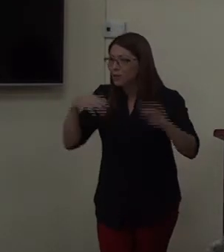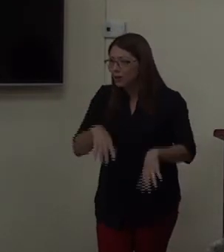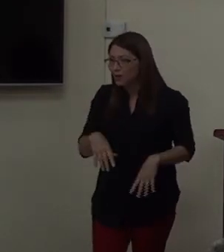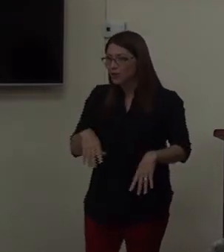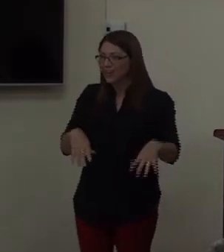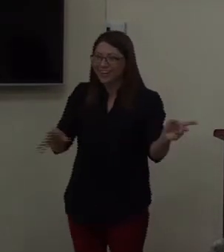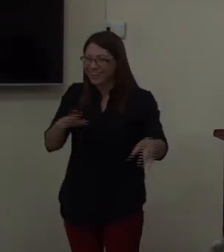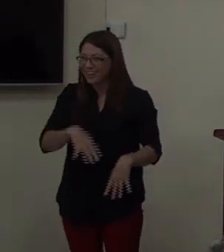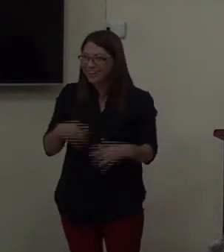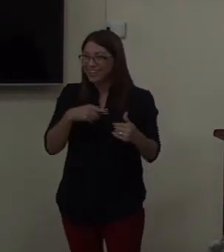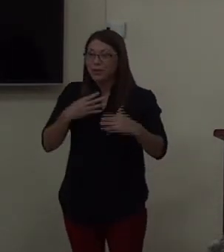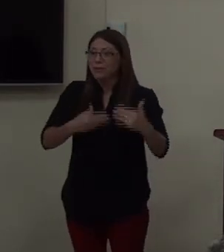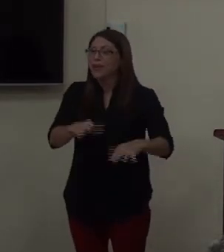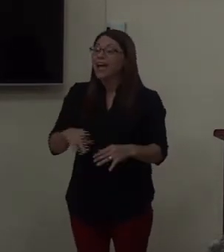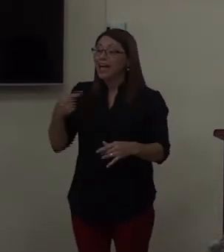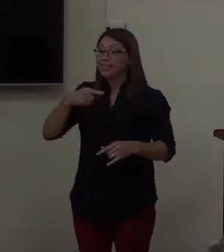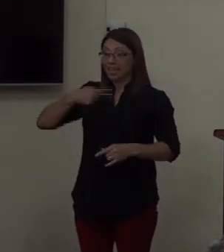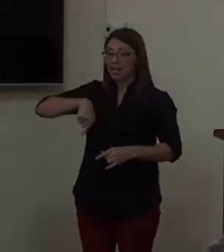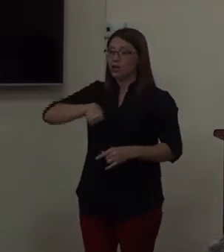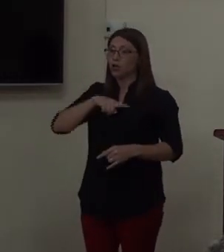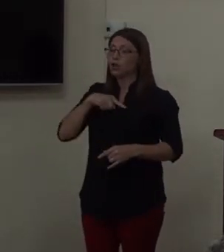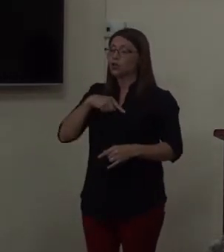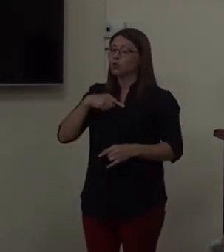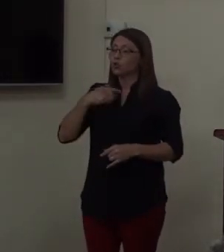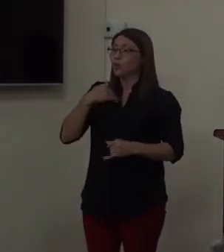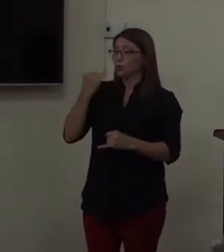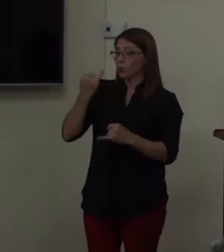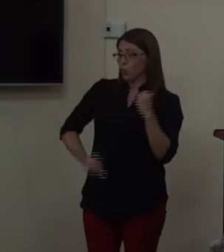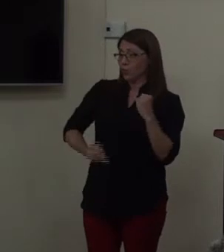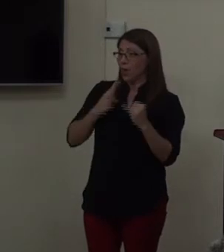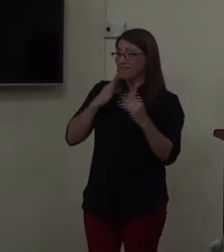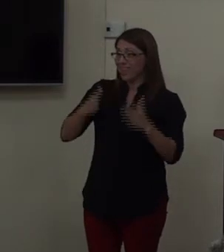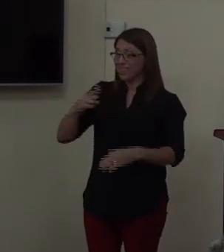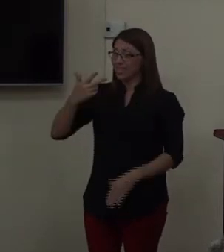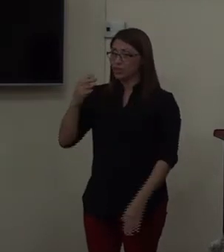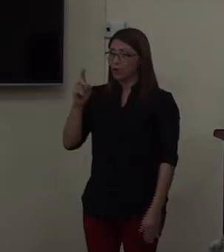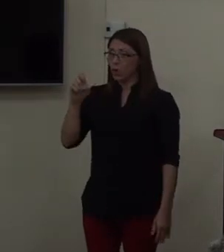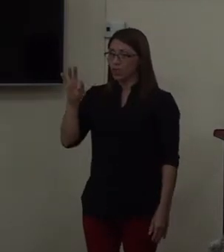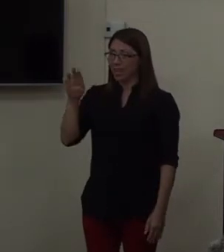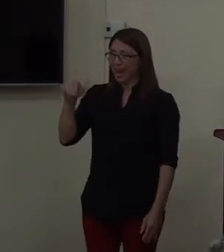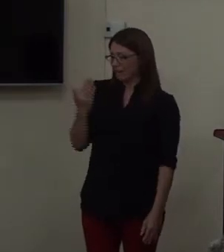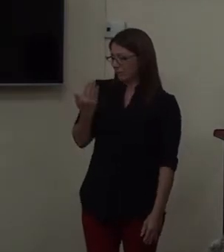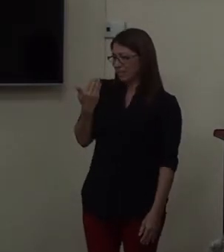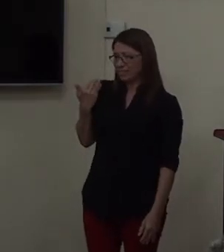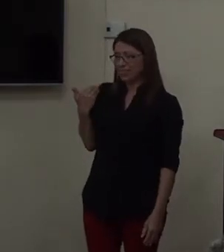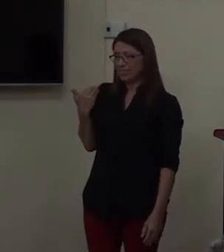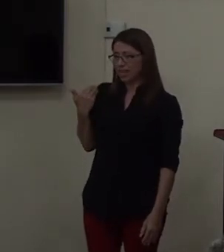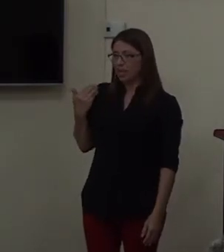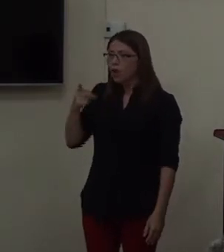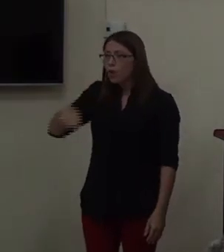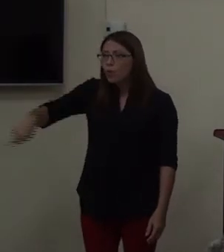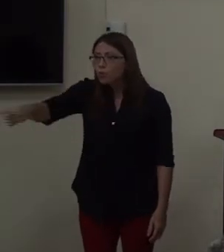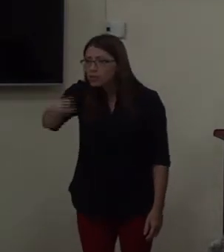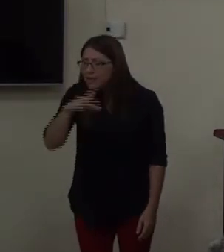últimos hablantes. Aquí nosotros tuvimos uno, el último hablante de Choroteca, que fue reciente, ¿verdad? Y ustedes oigan,